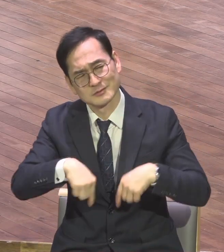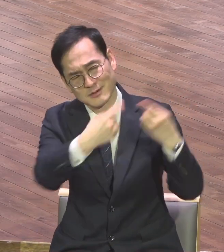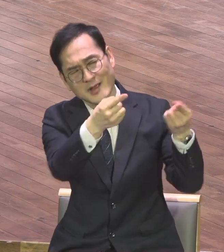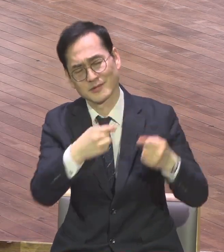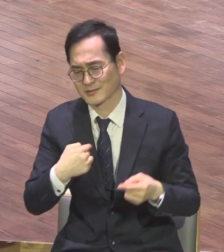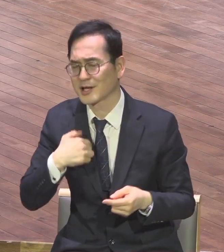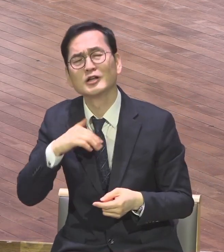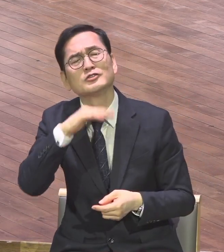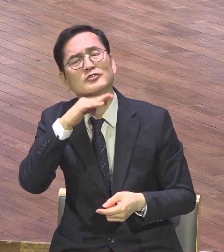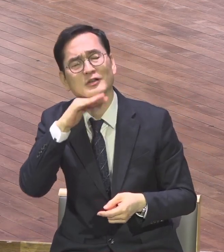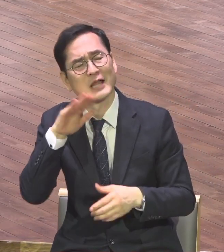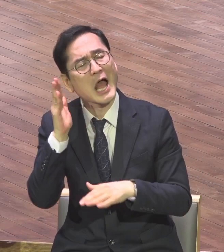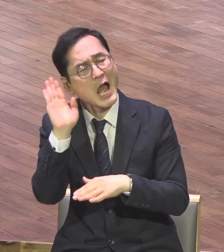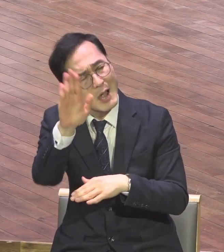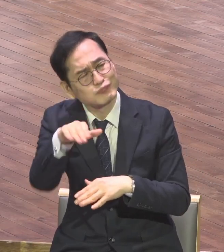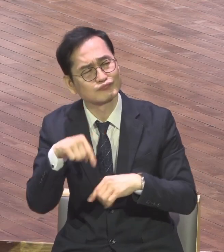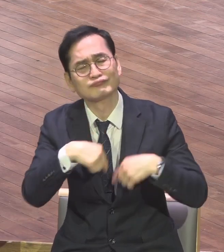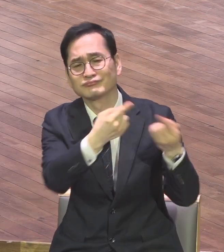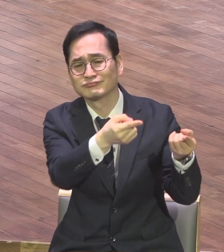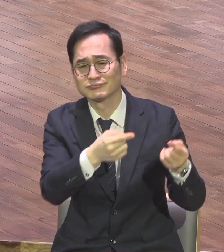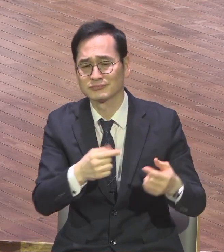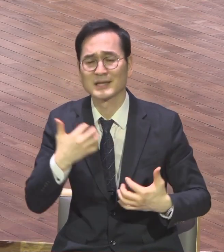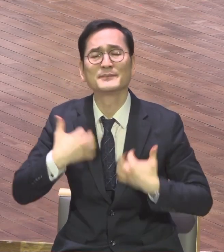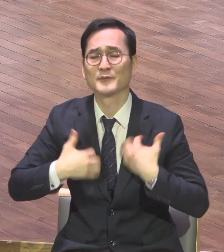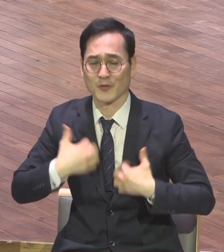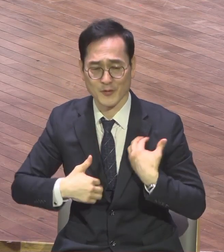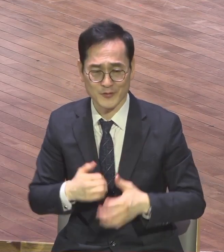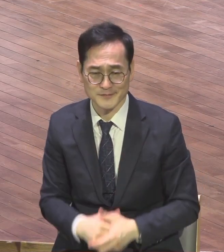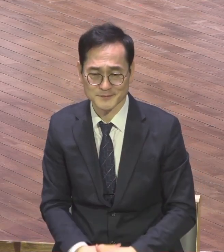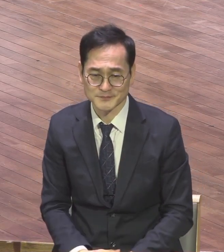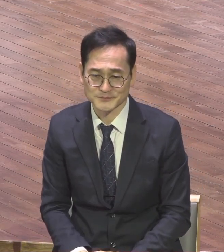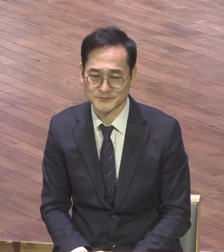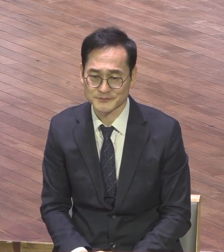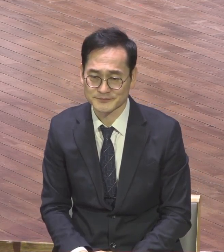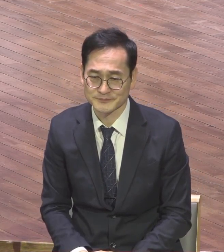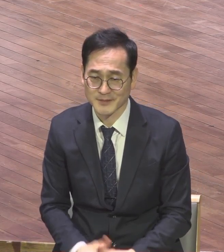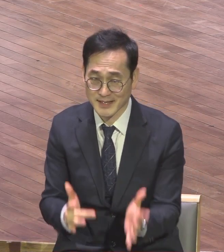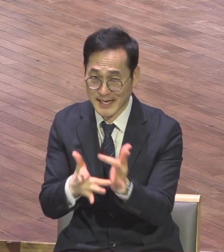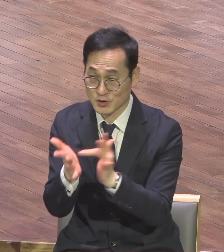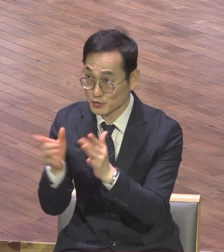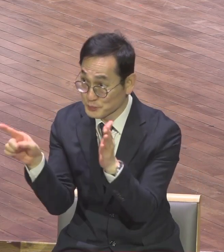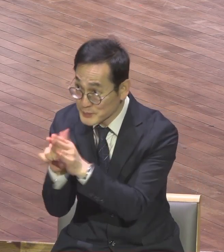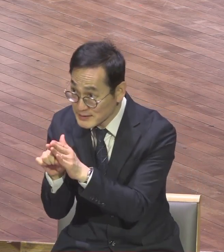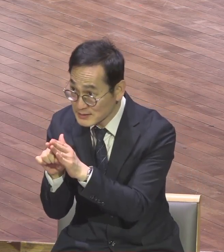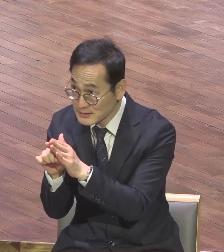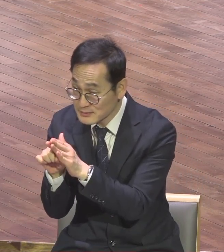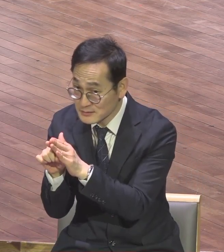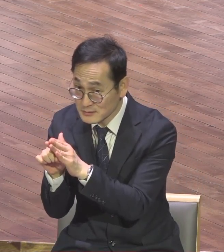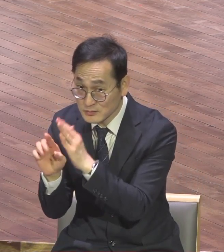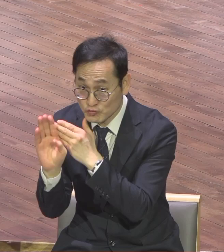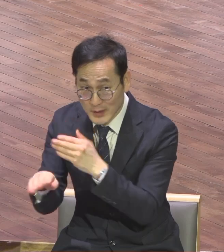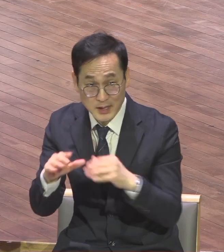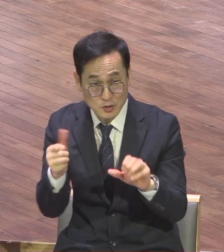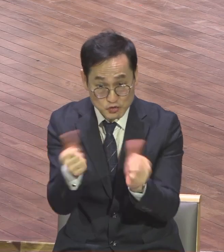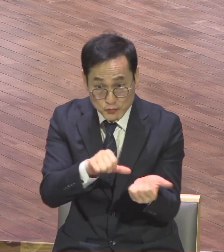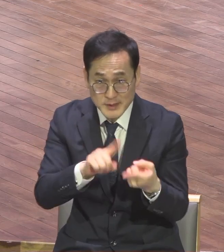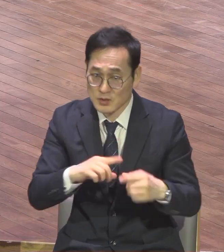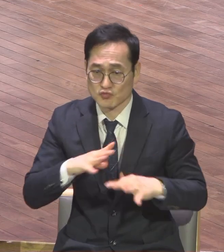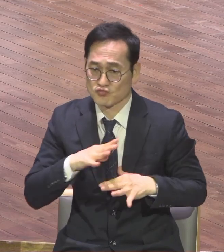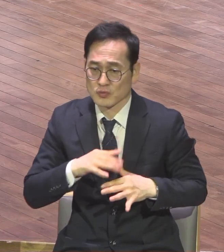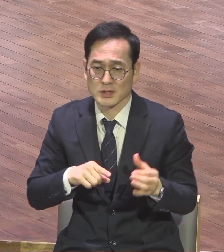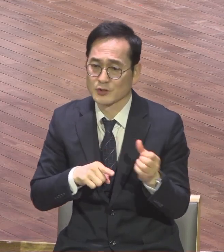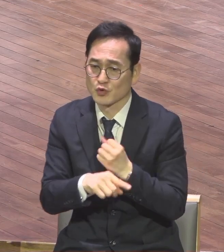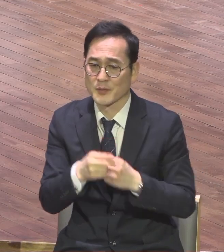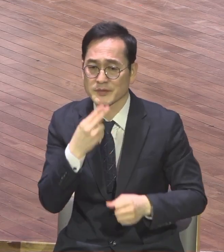그만큼 우리는 죽음에서 해방되어 버렸어. 예수 믿는 순간에 죽음이 조금도 우리를 두렵게 할 수 없어. 영생,